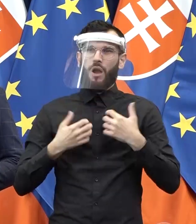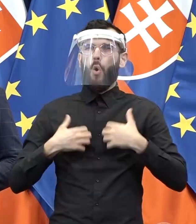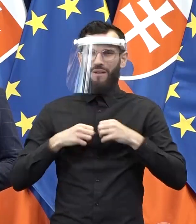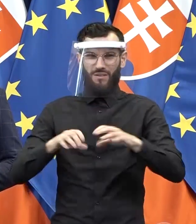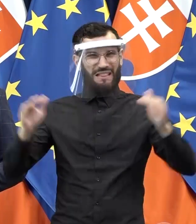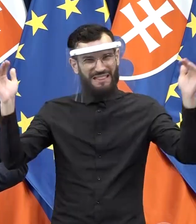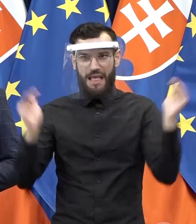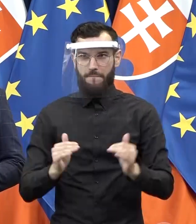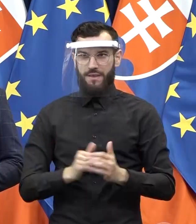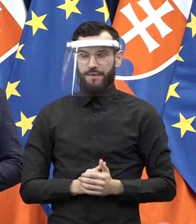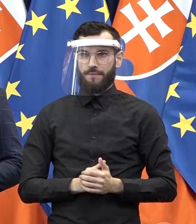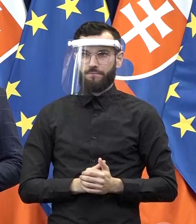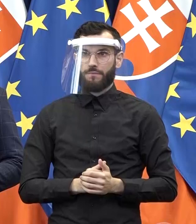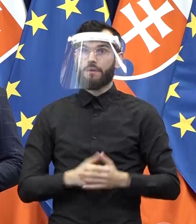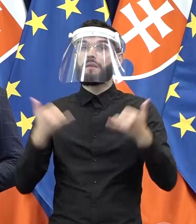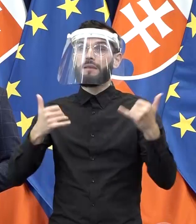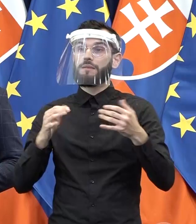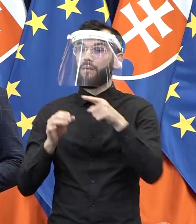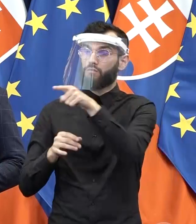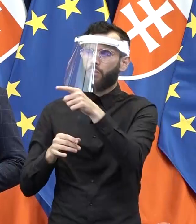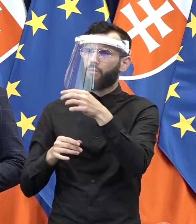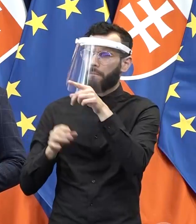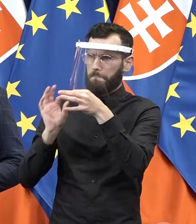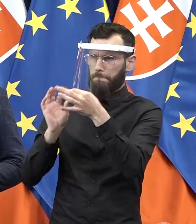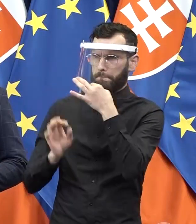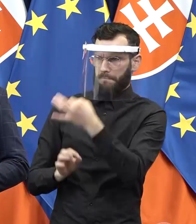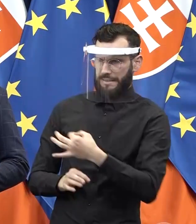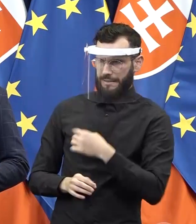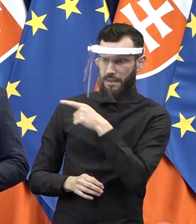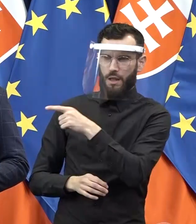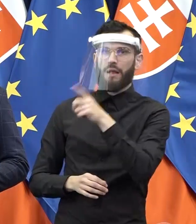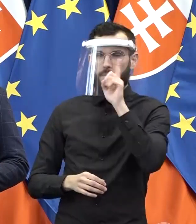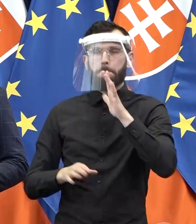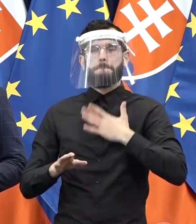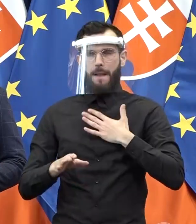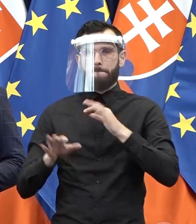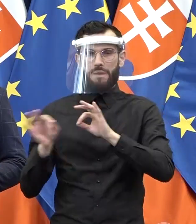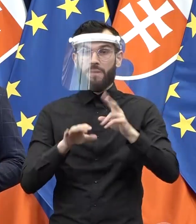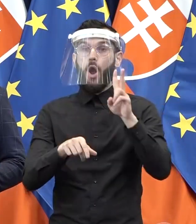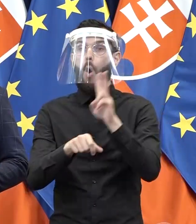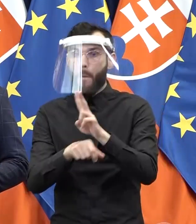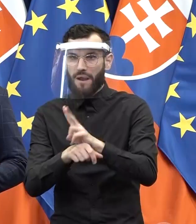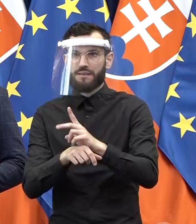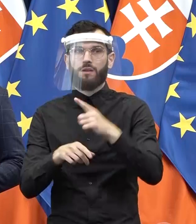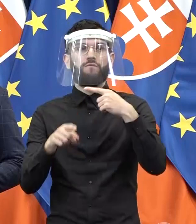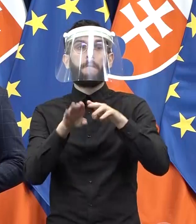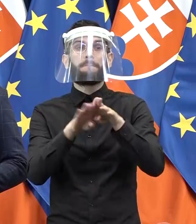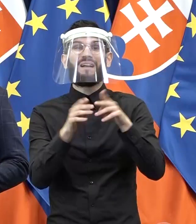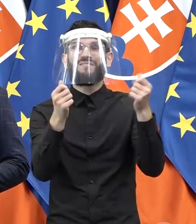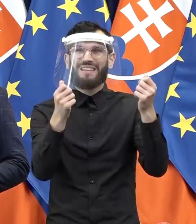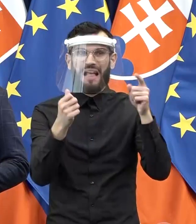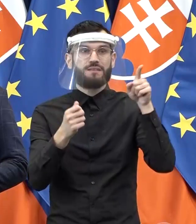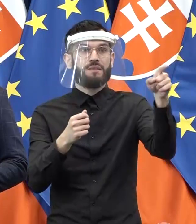Dnes prichádza nárad práve tieto otázky, budeme opäť o nich rokovať. Máme nachystané opatrenia, máme nachystané aj za ministerstvo financí